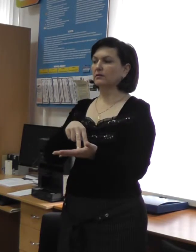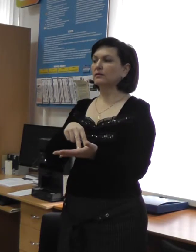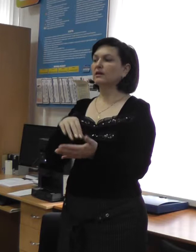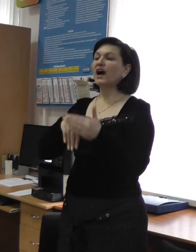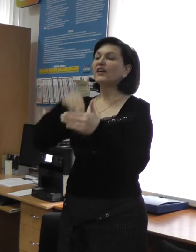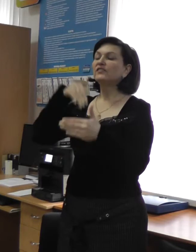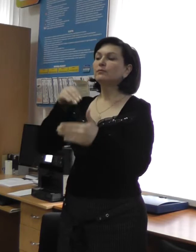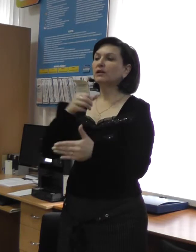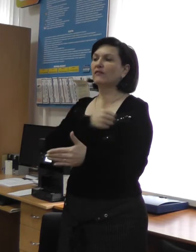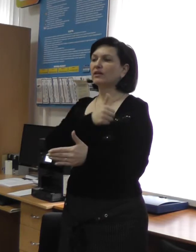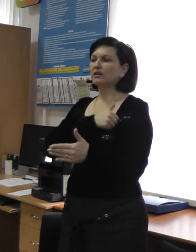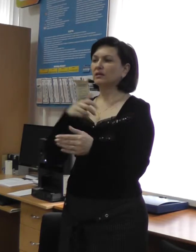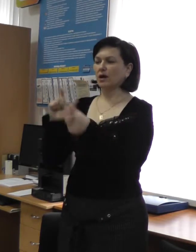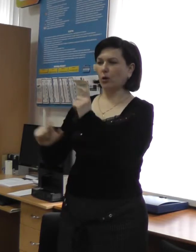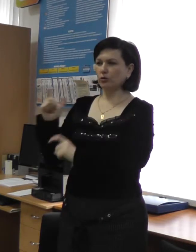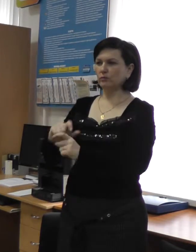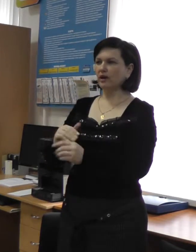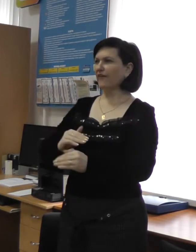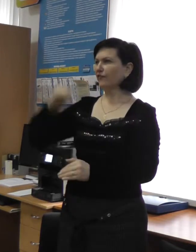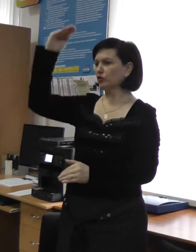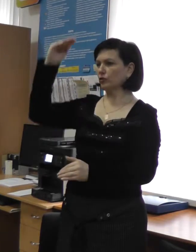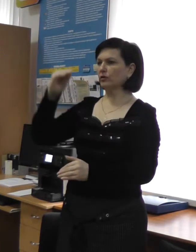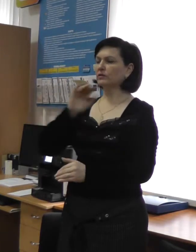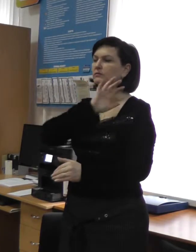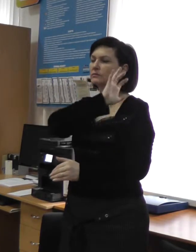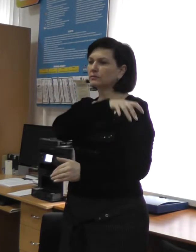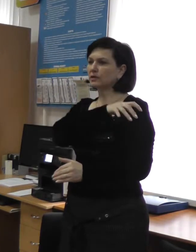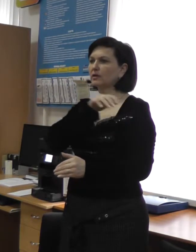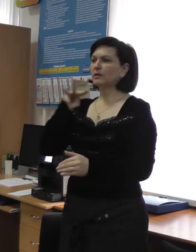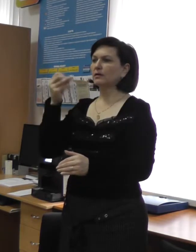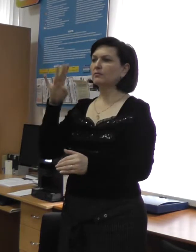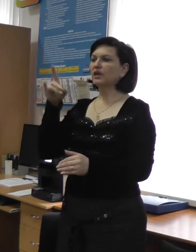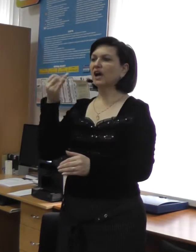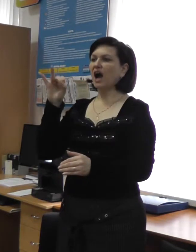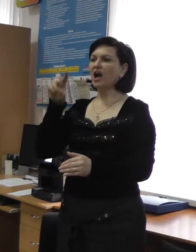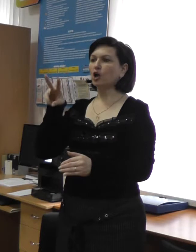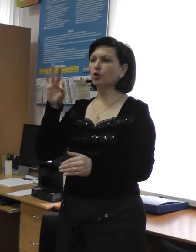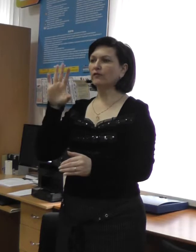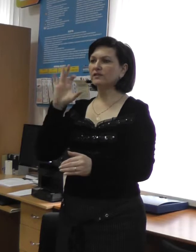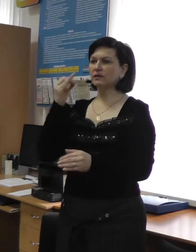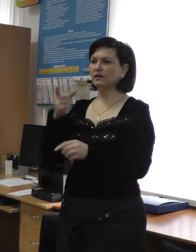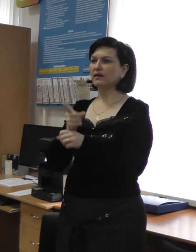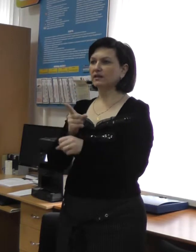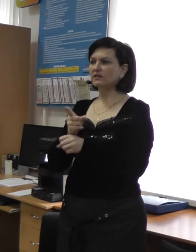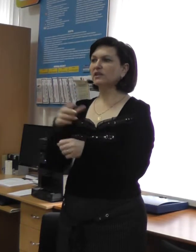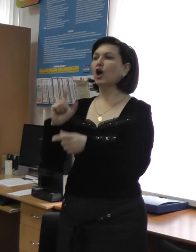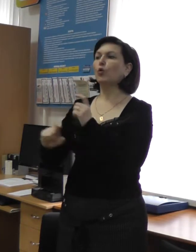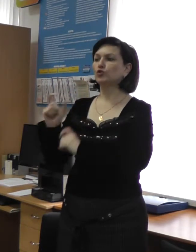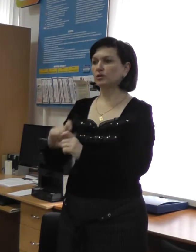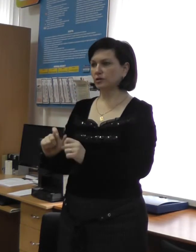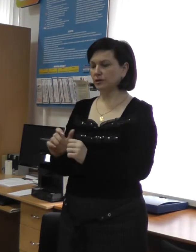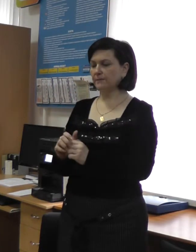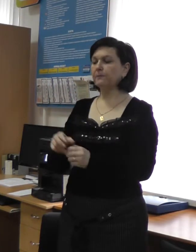военных учебных заведений – Санкт-Петербургское, Михайловское, артиллерийское училище,